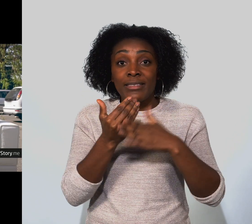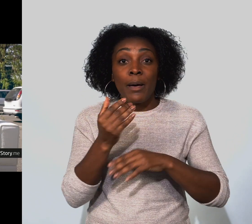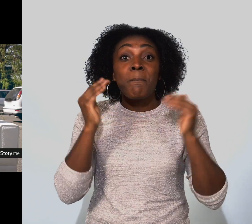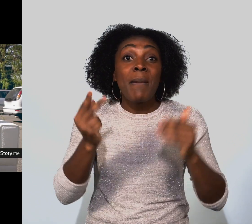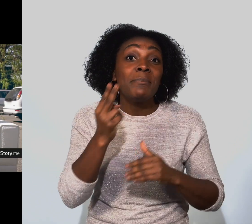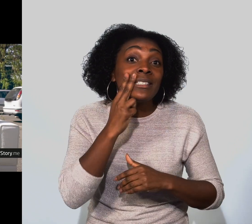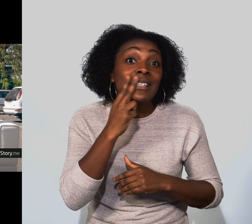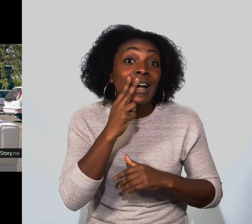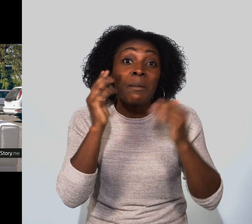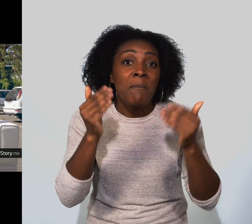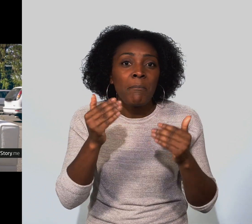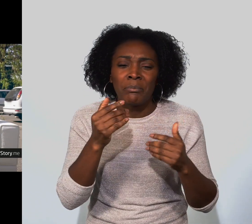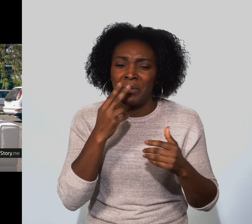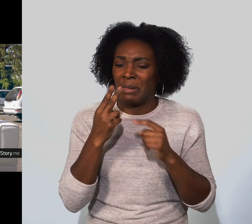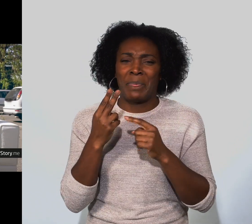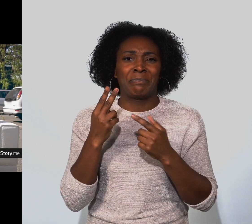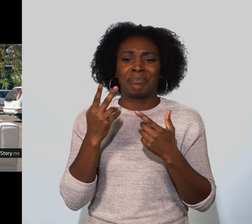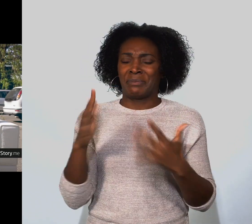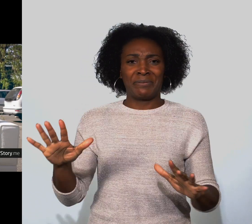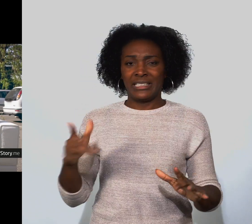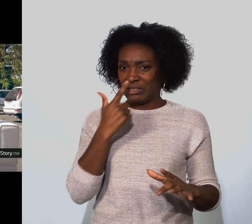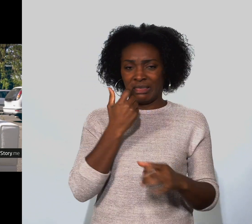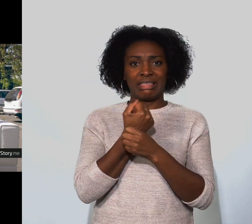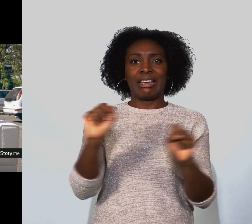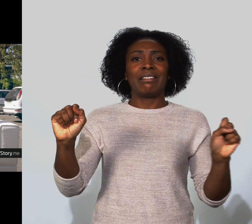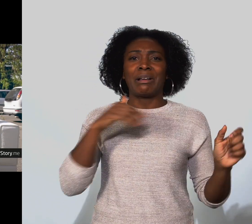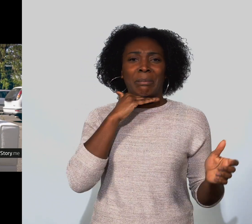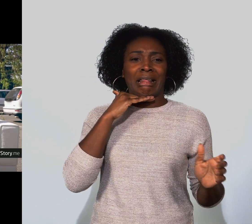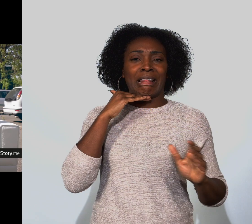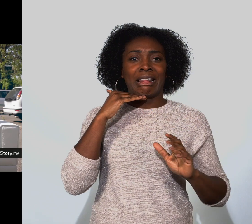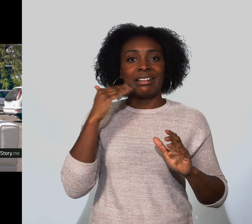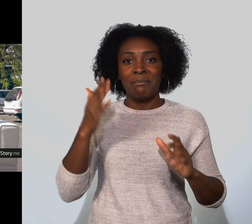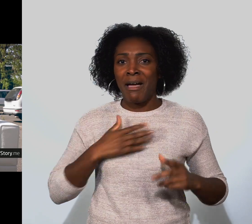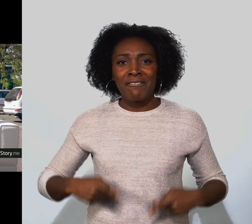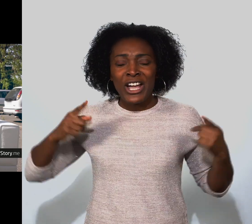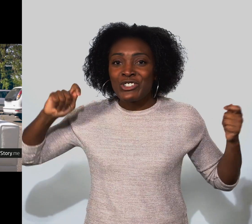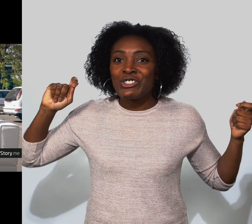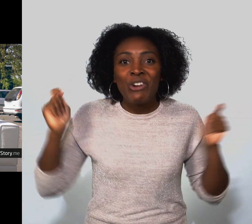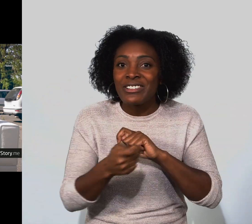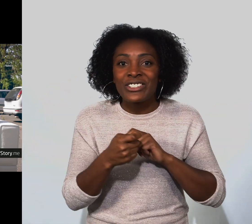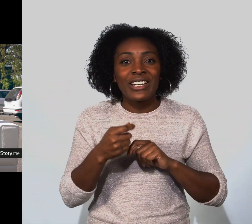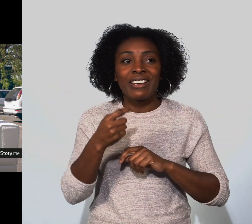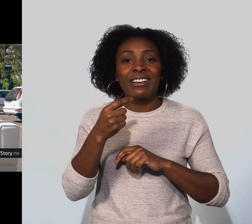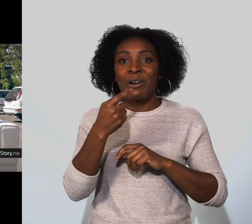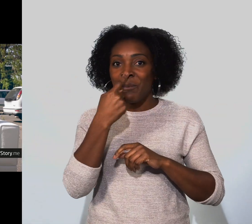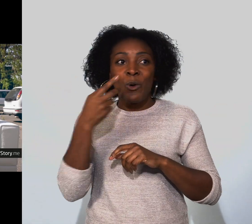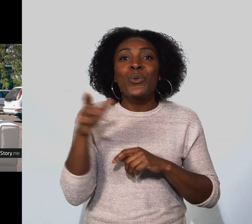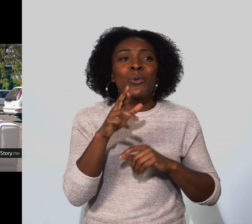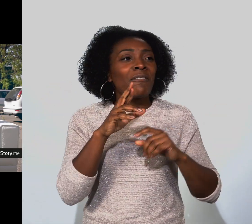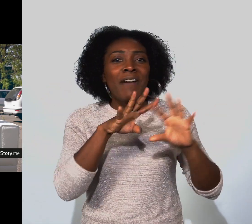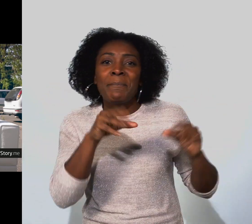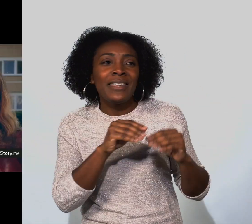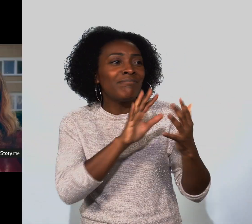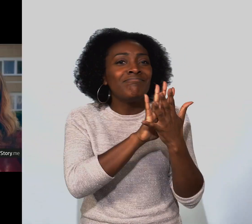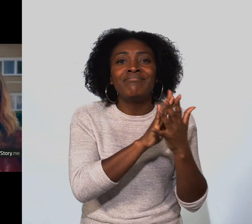drogue. Depuis ce jour, ma vie a totalement changé. J'ai commencé à reparler avec ma famille, à leur